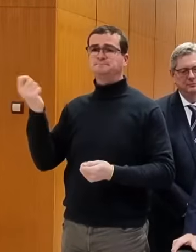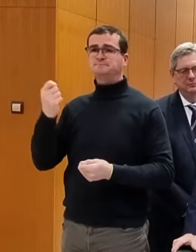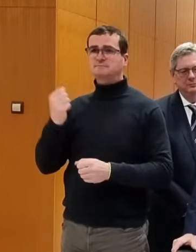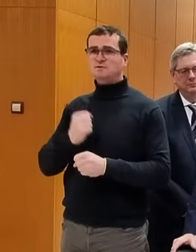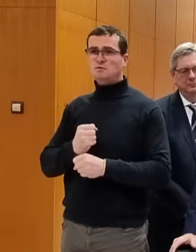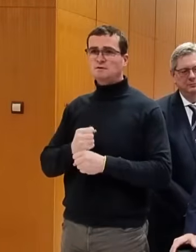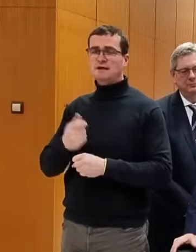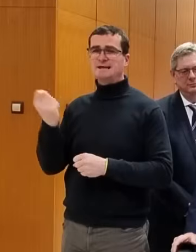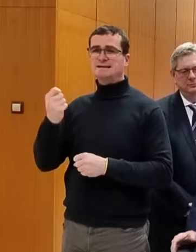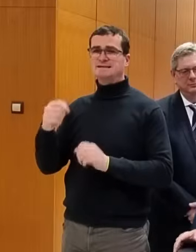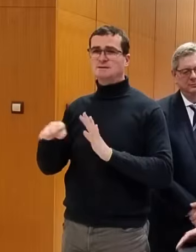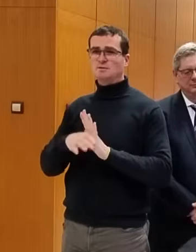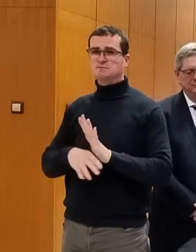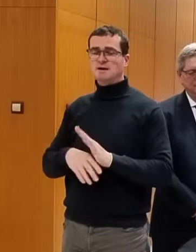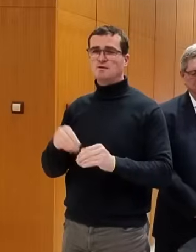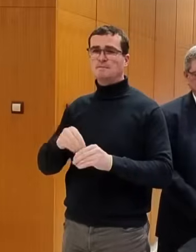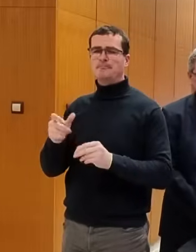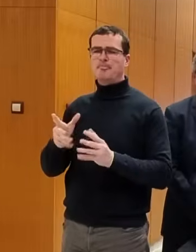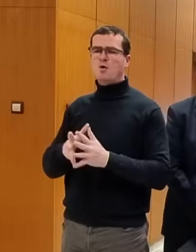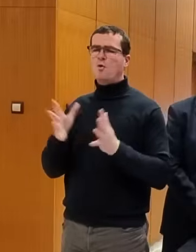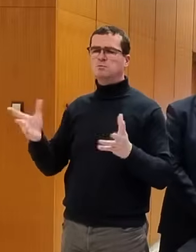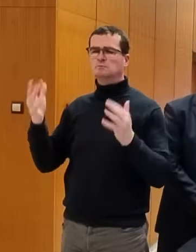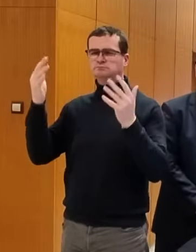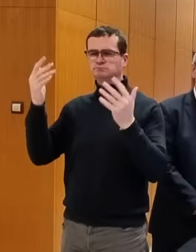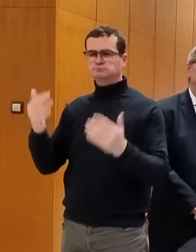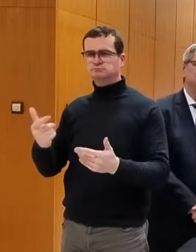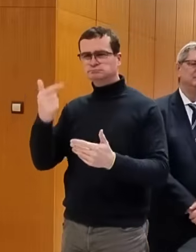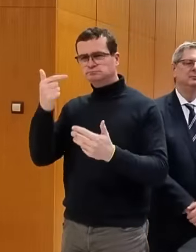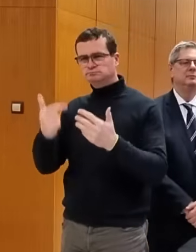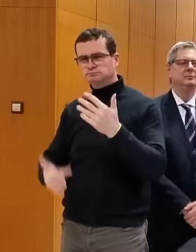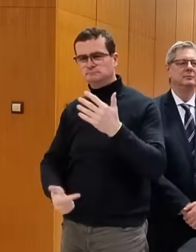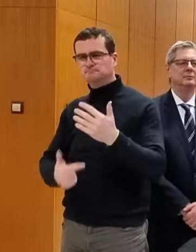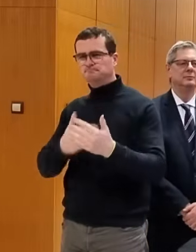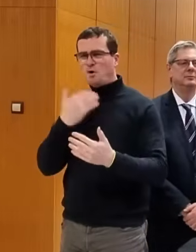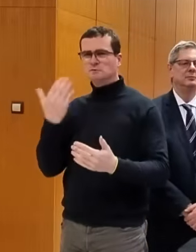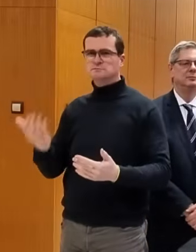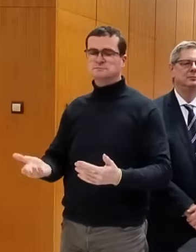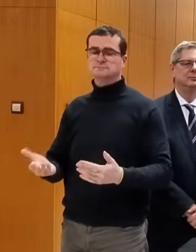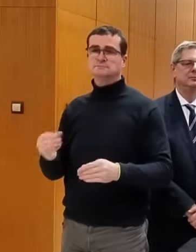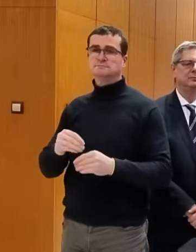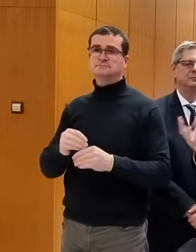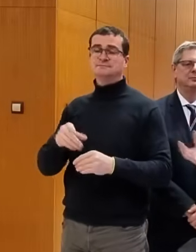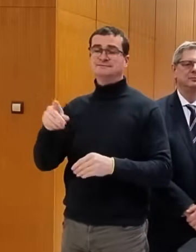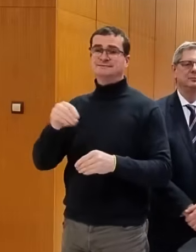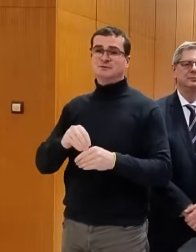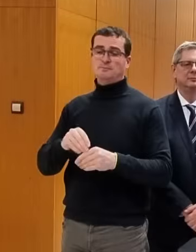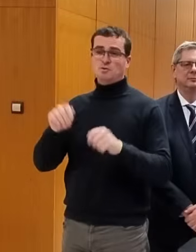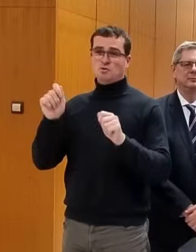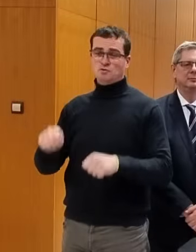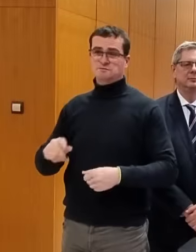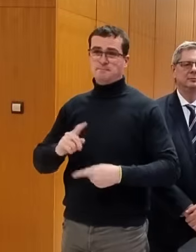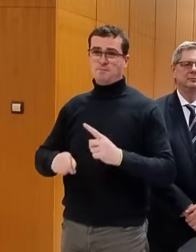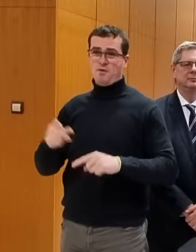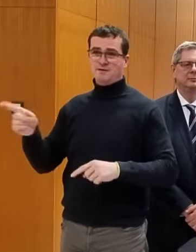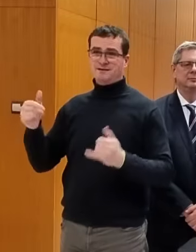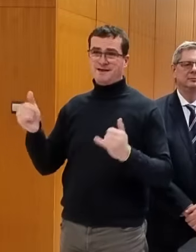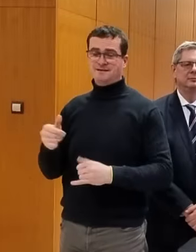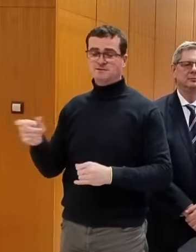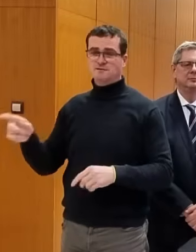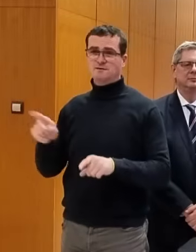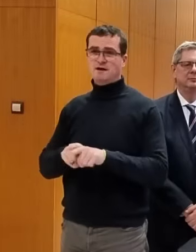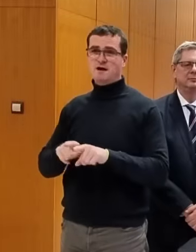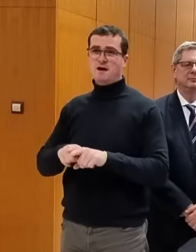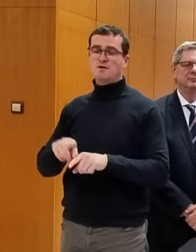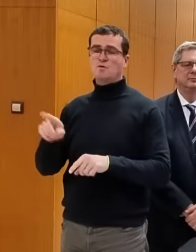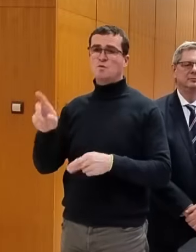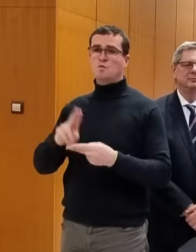trestného konania, trestného zákona, je také obrovské množstvo za tak krátku dobu, odkedy vlastne sa rozhodli politicky existovať ako